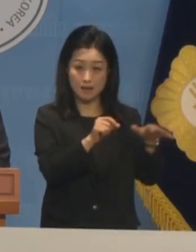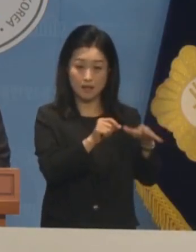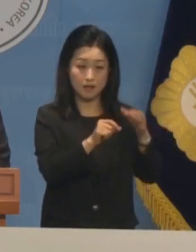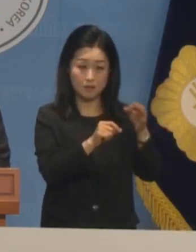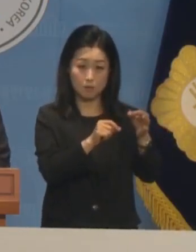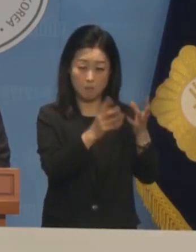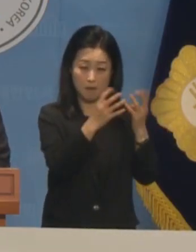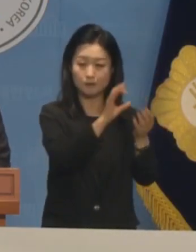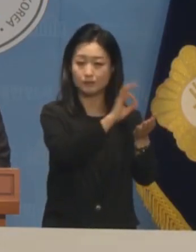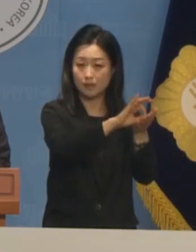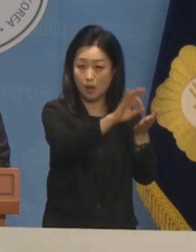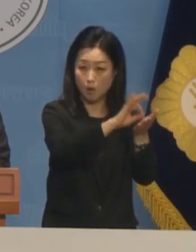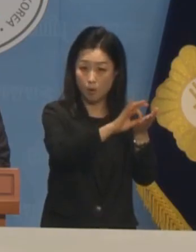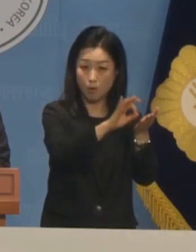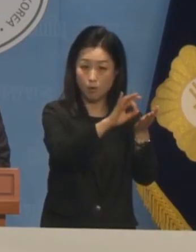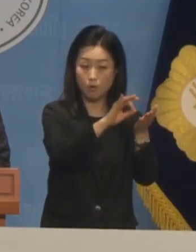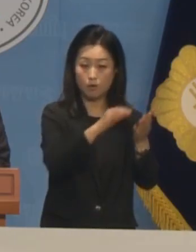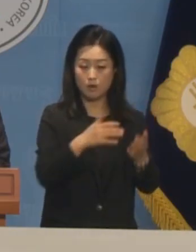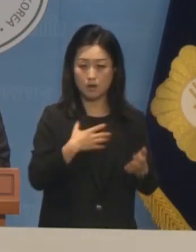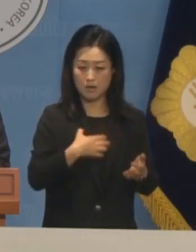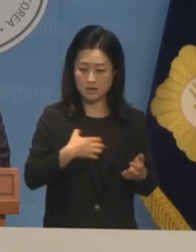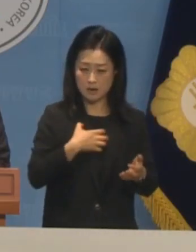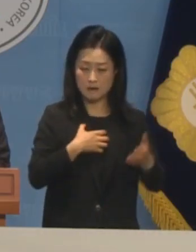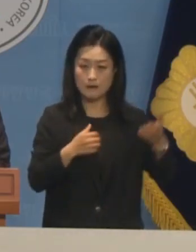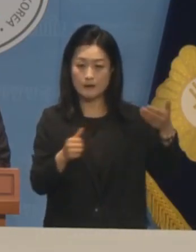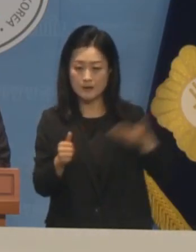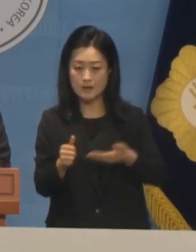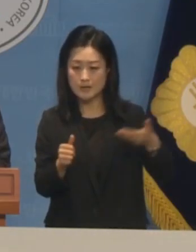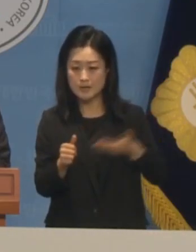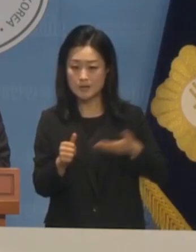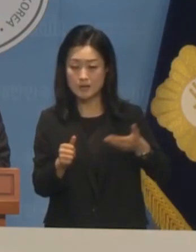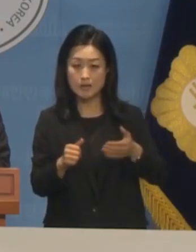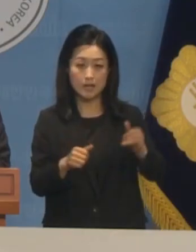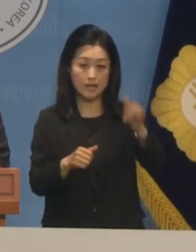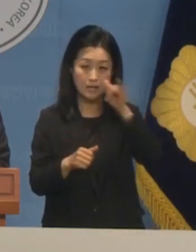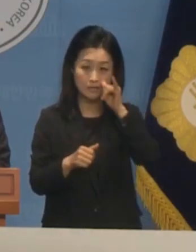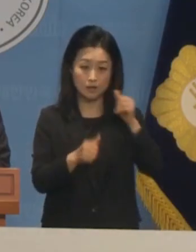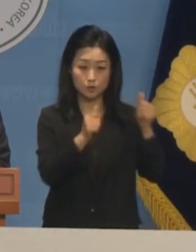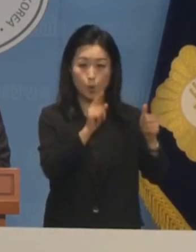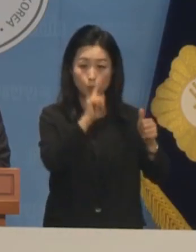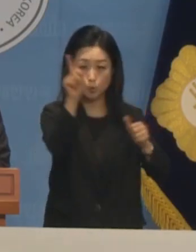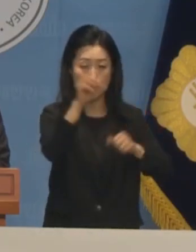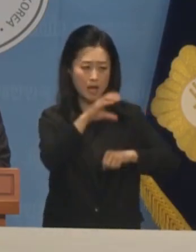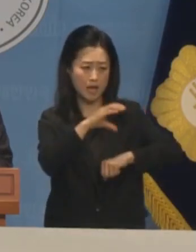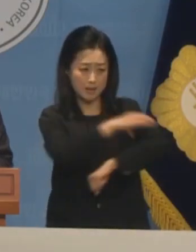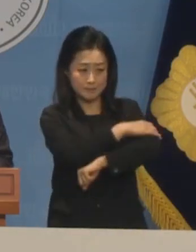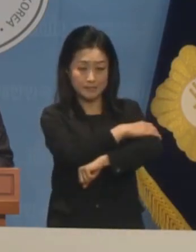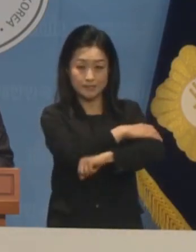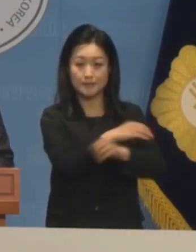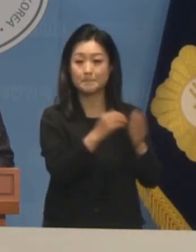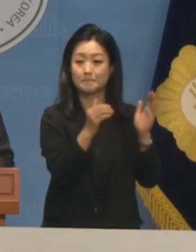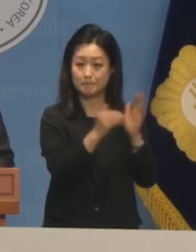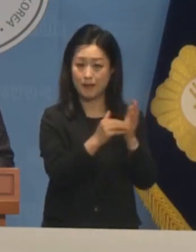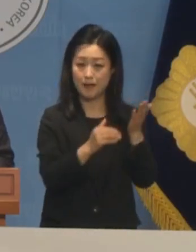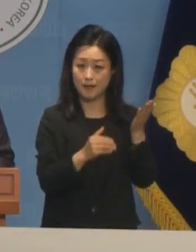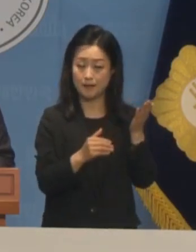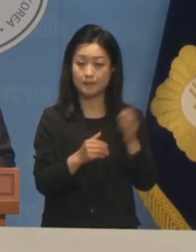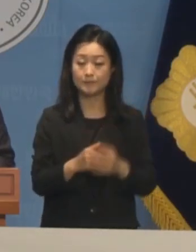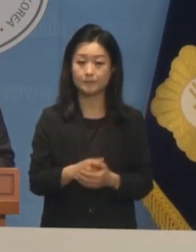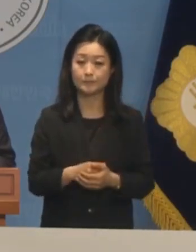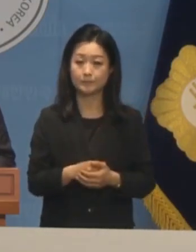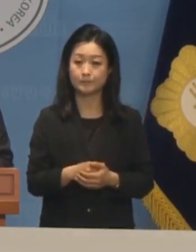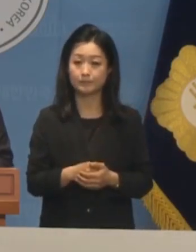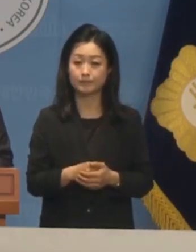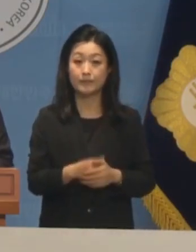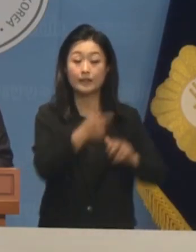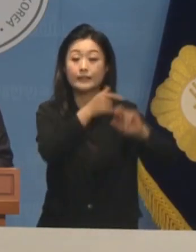비용을 지출하면서 심리적 경제적 압박을 가하는 소송 갑질까지 벌였습니다.